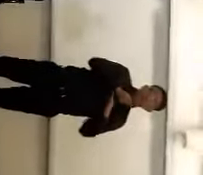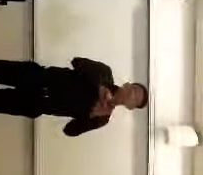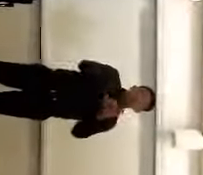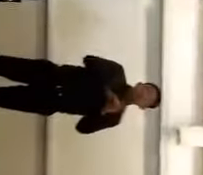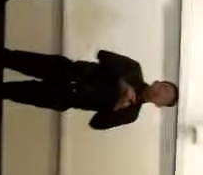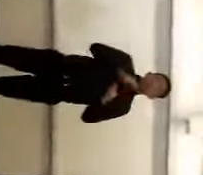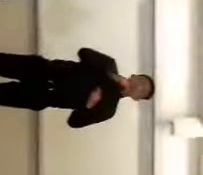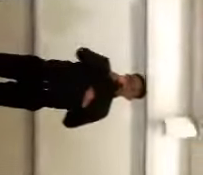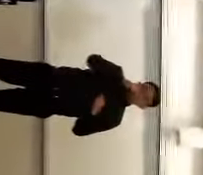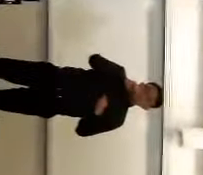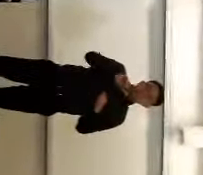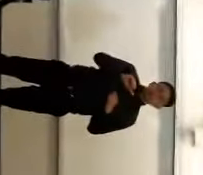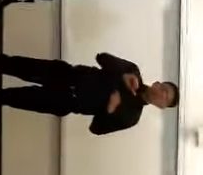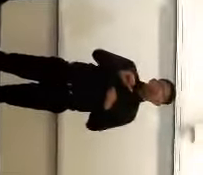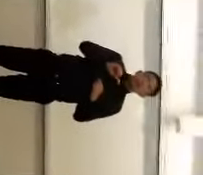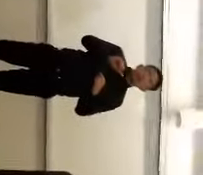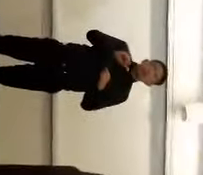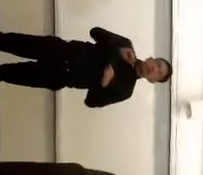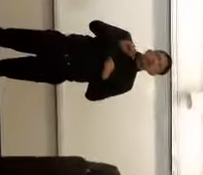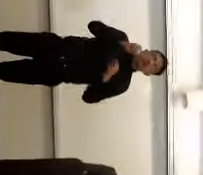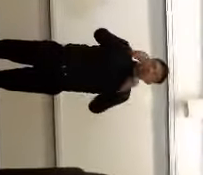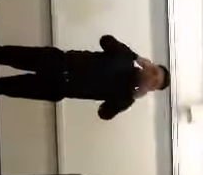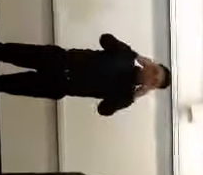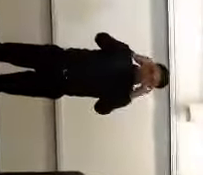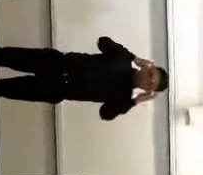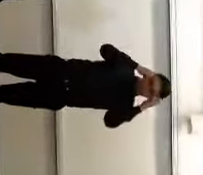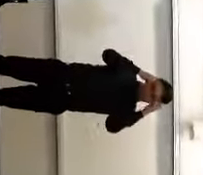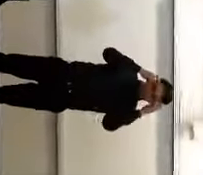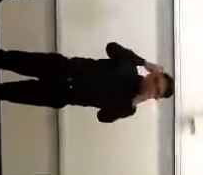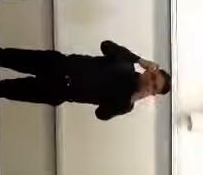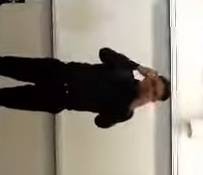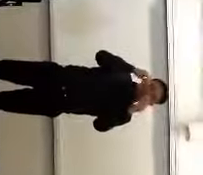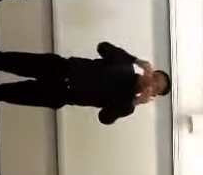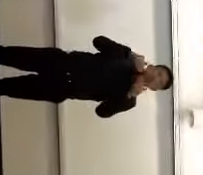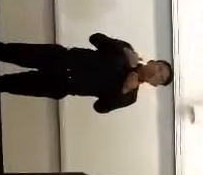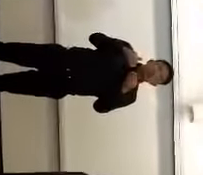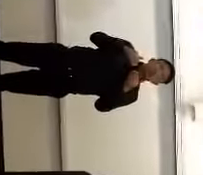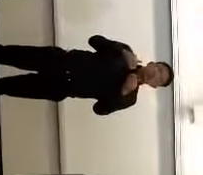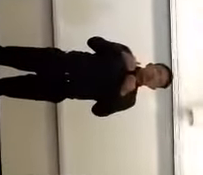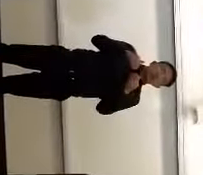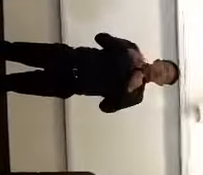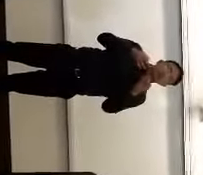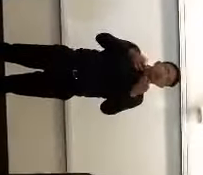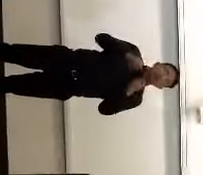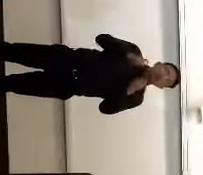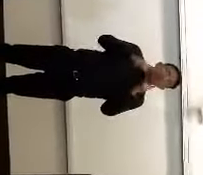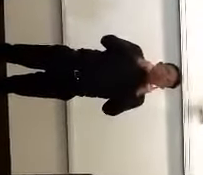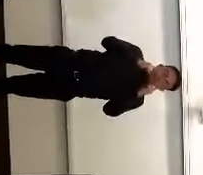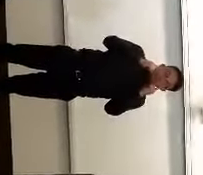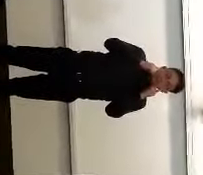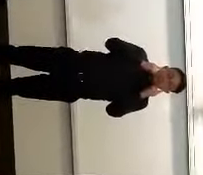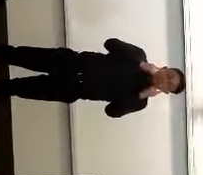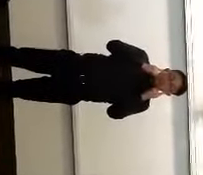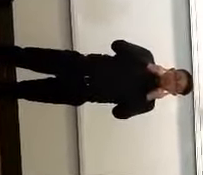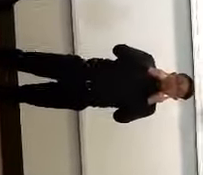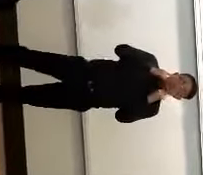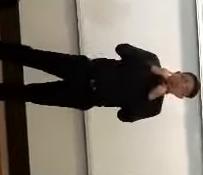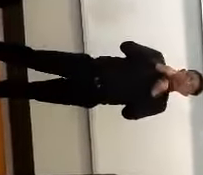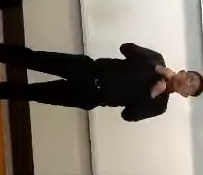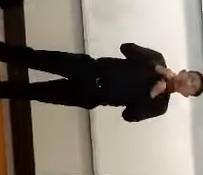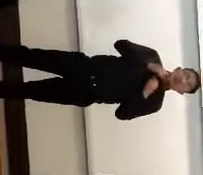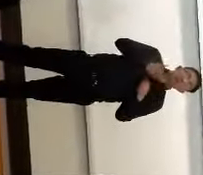niña con discapacidad cognitiva, con síndrome de Down, y esta niña, digamos,